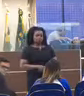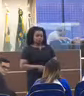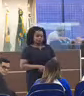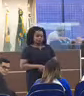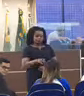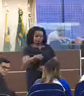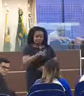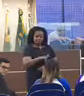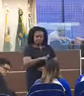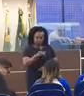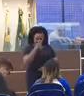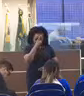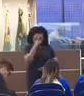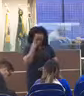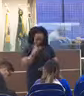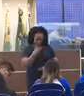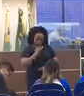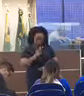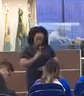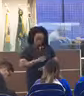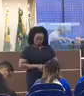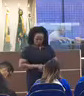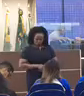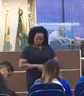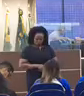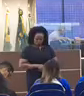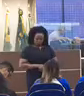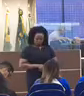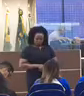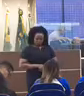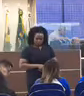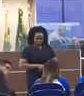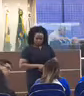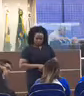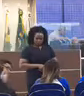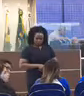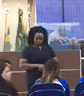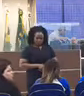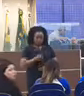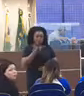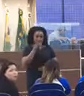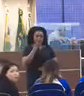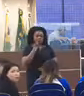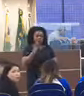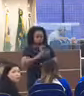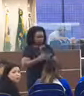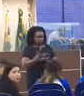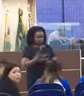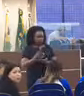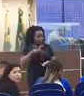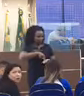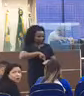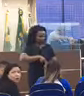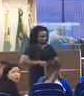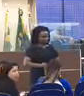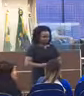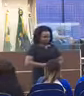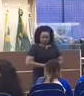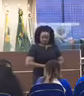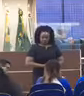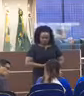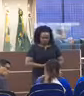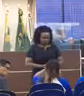desse trabalho que você vem fazendo e com muita maestria. Com relação à sessão de hoje, de fato, como você mencionou, ela é uma sessão diferenciada. Em razão da